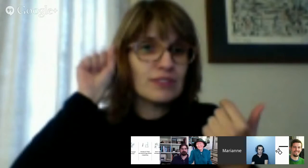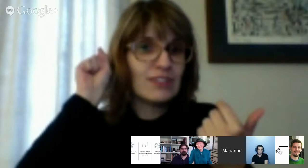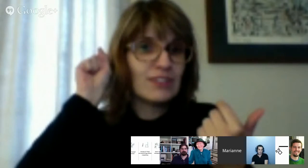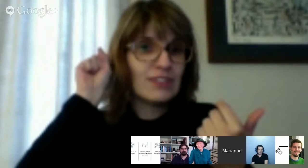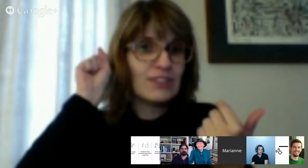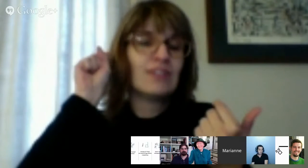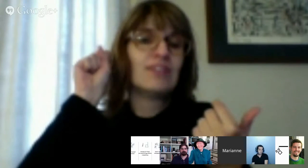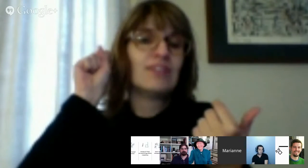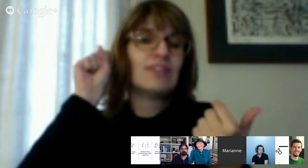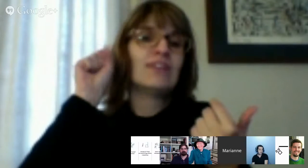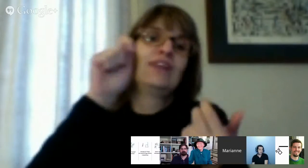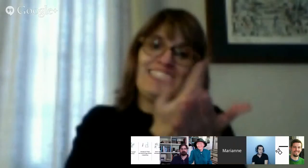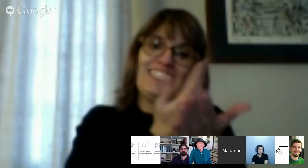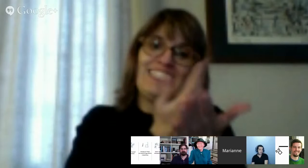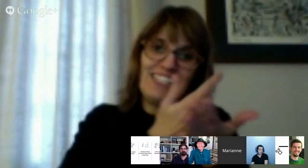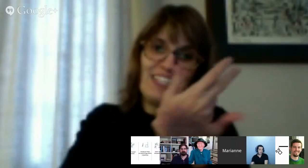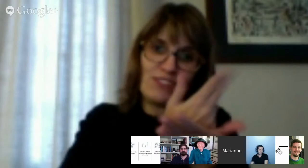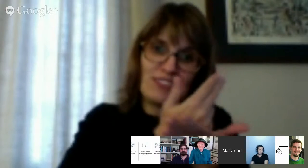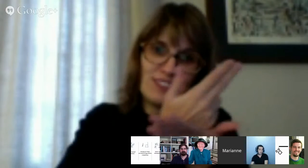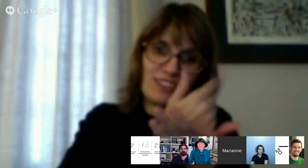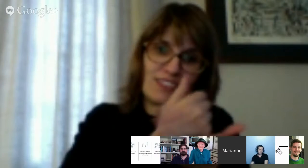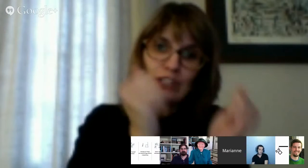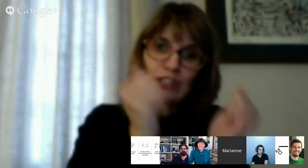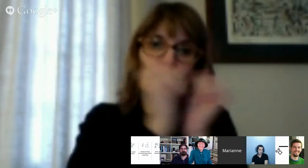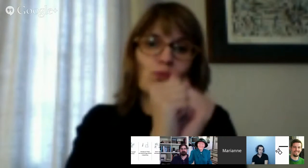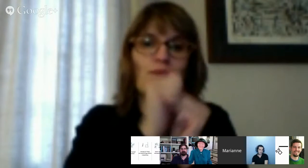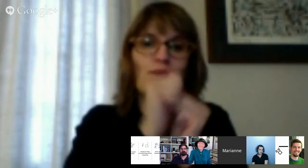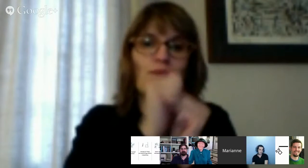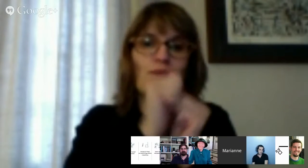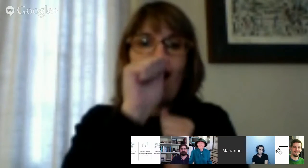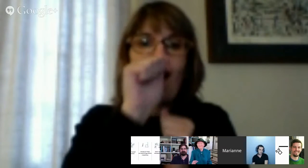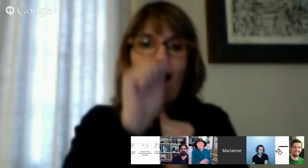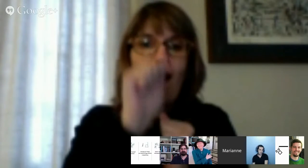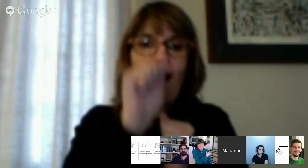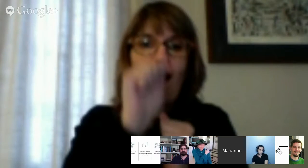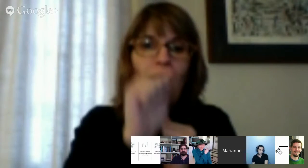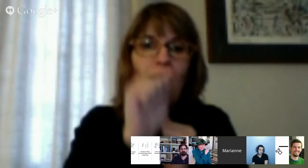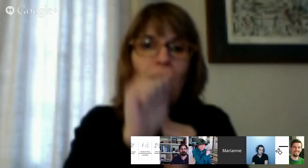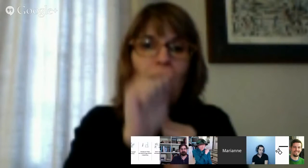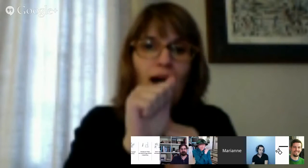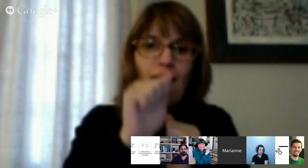E isso por crianças ouvintes, em que fizeram um